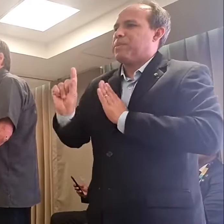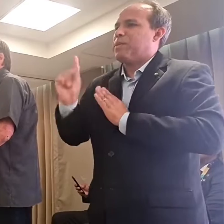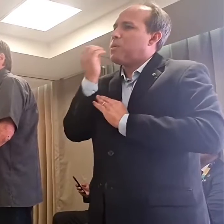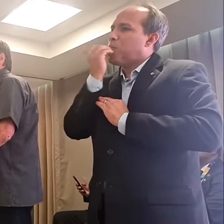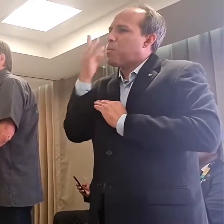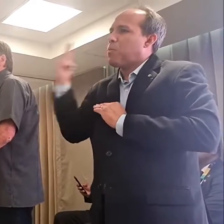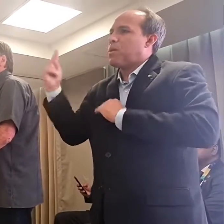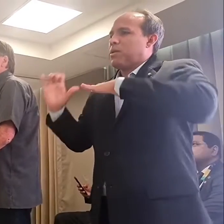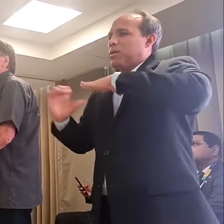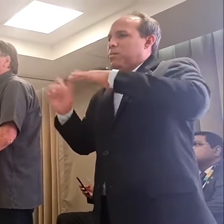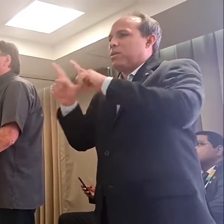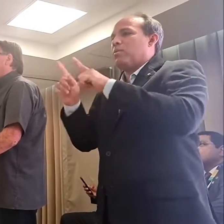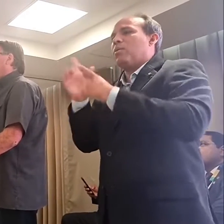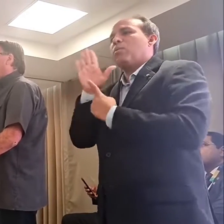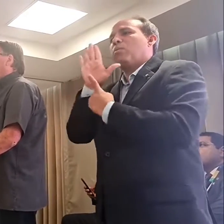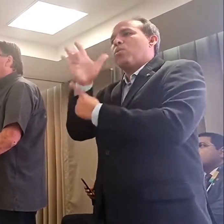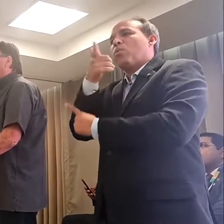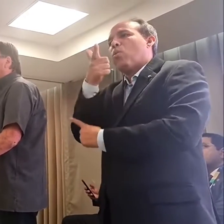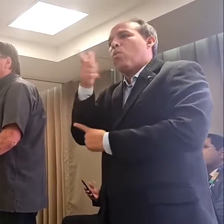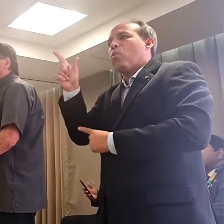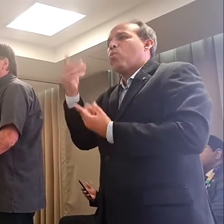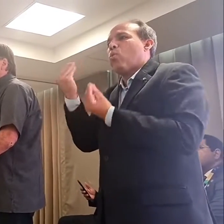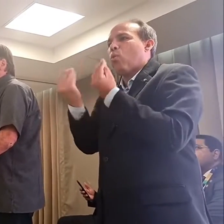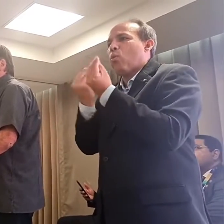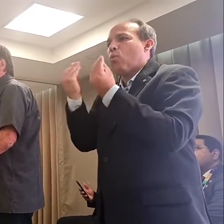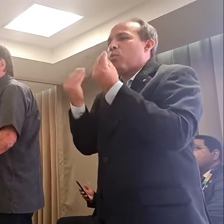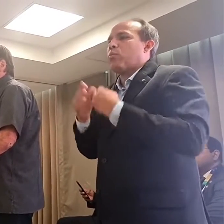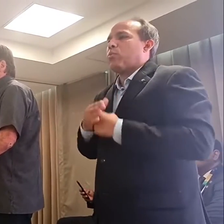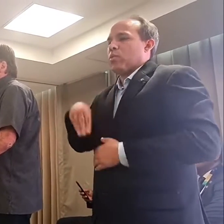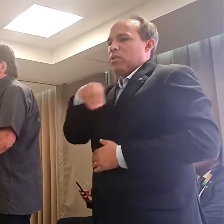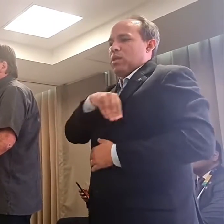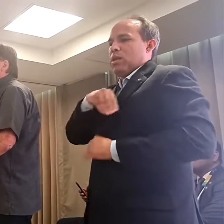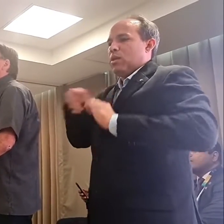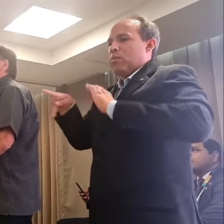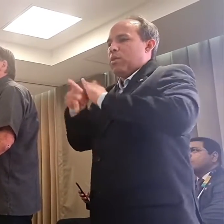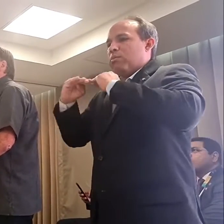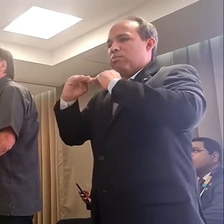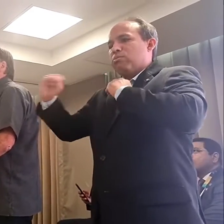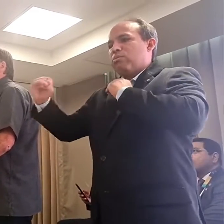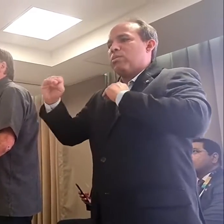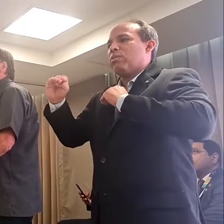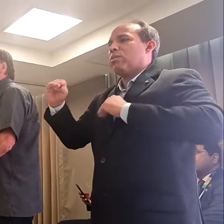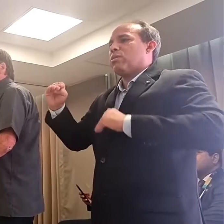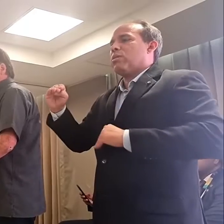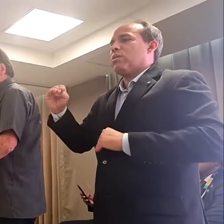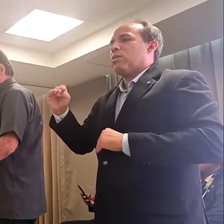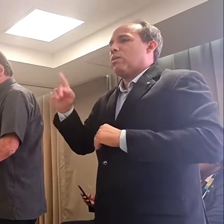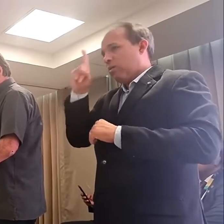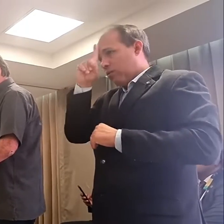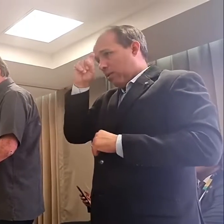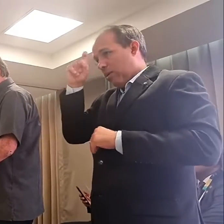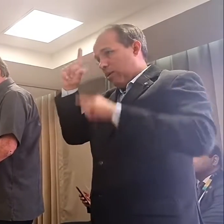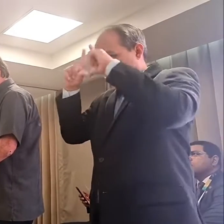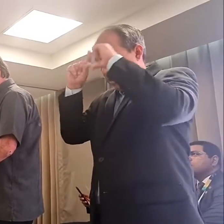uma sinalização para a questão do piso da enfermagem no Brasil, que o Supremo resolveu barrar.